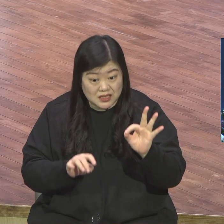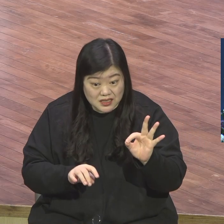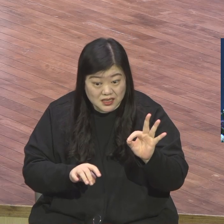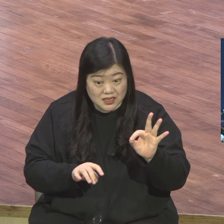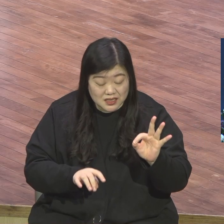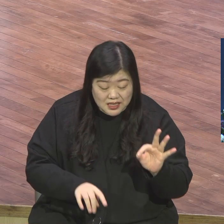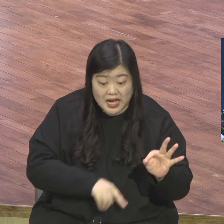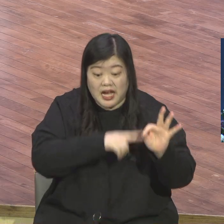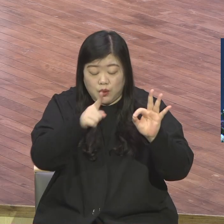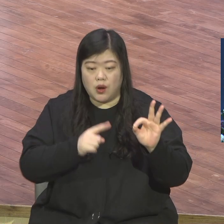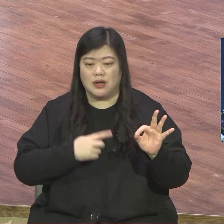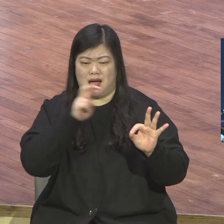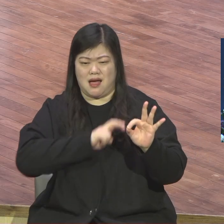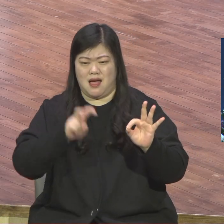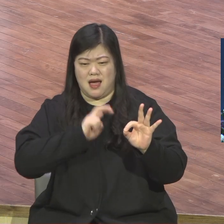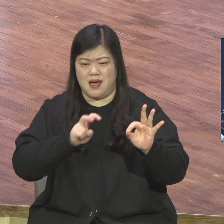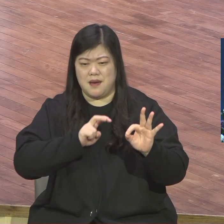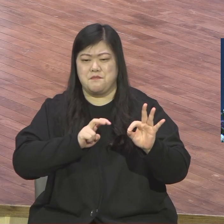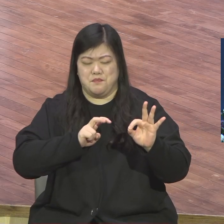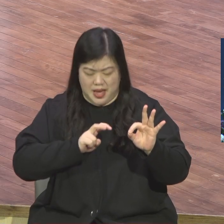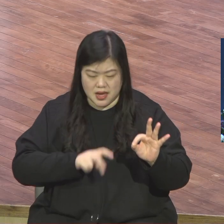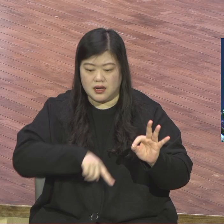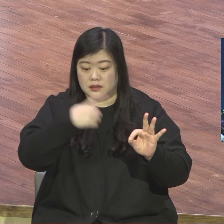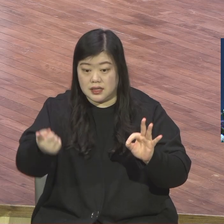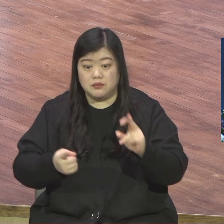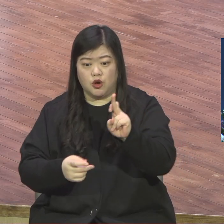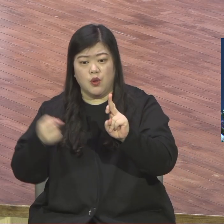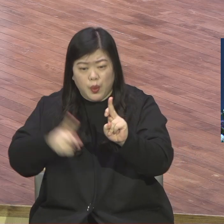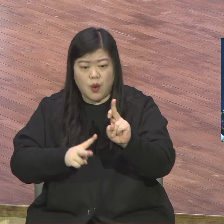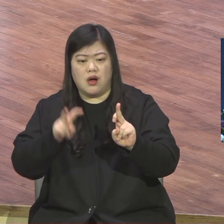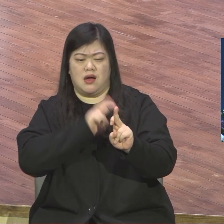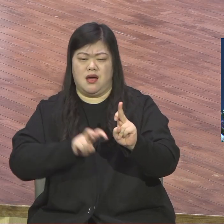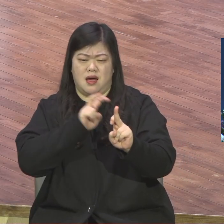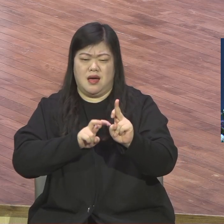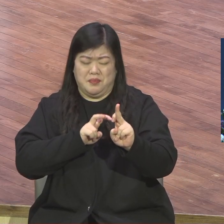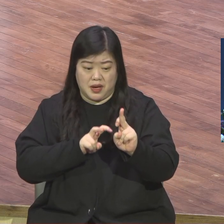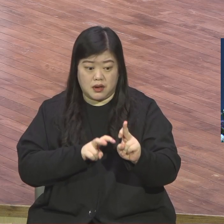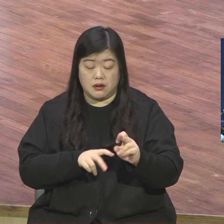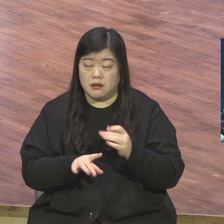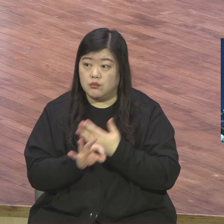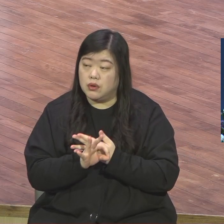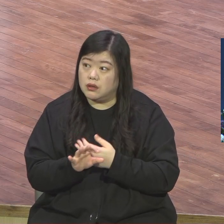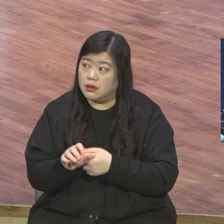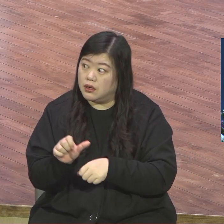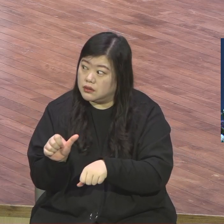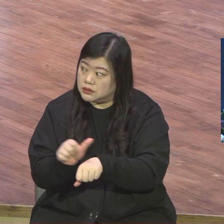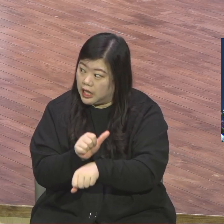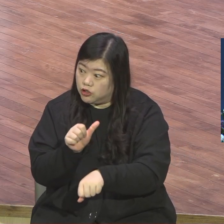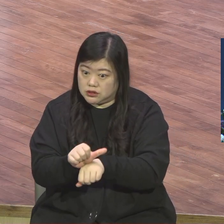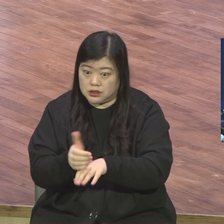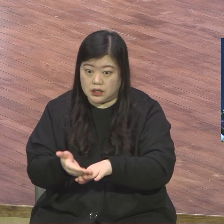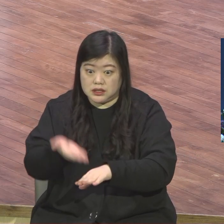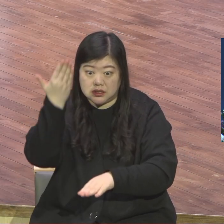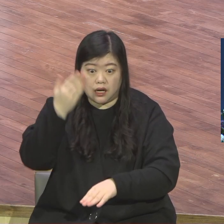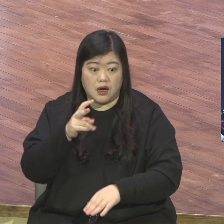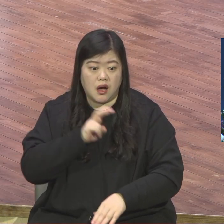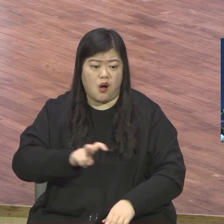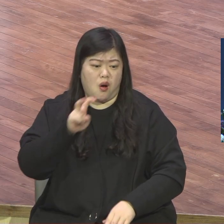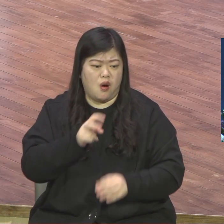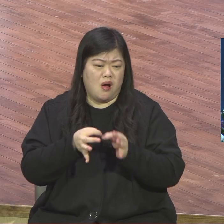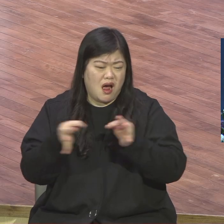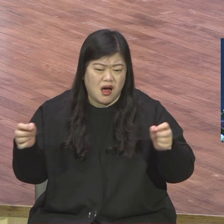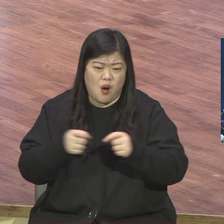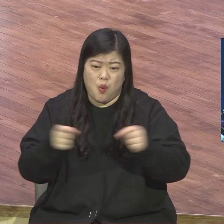찬양하면 복식호흡이 됩니다. 소리를 빼야 되니까 생전 안 하는 복식호흡이 지도 모르게 돼요. 쭉. 그래서 이 성악가 오래 삽니다.